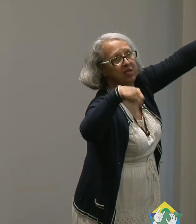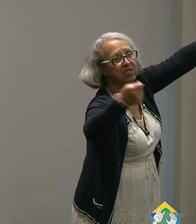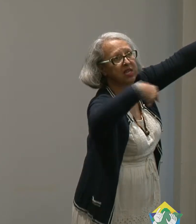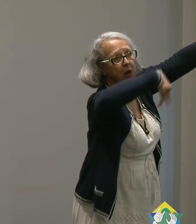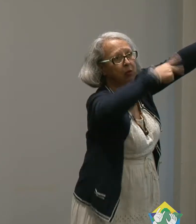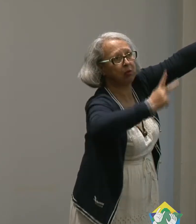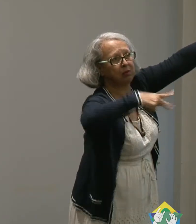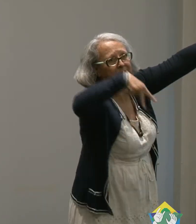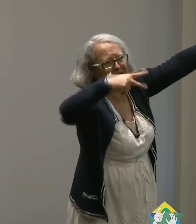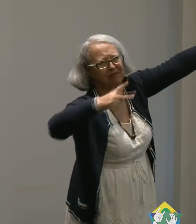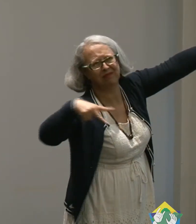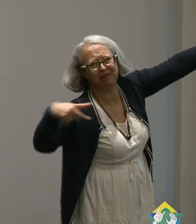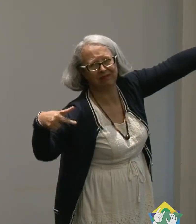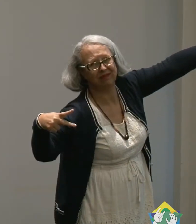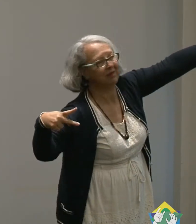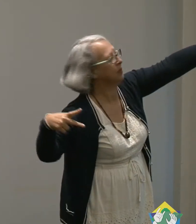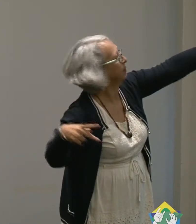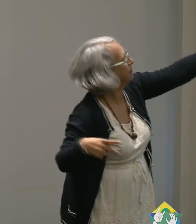Cadiueu, que é esse sinal aqui, ó.